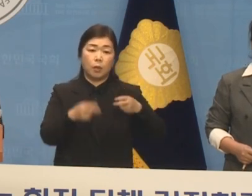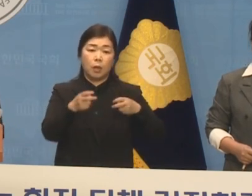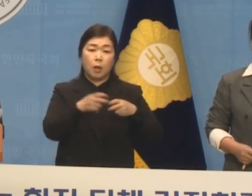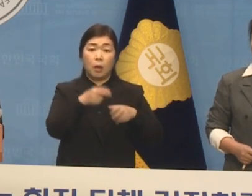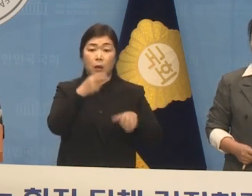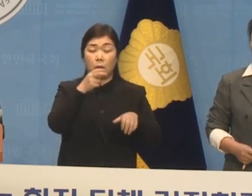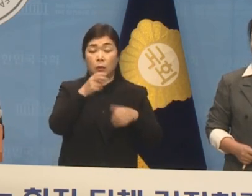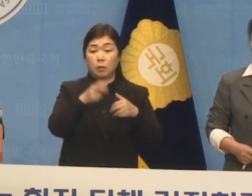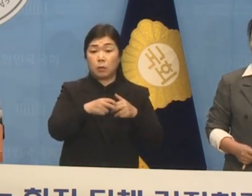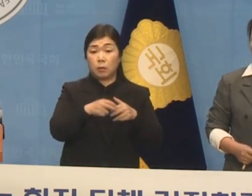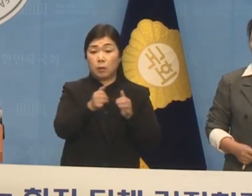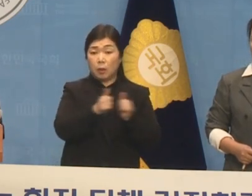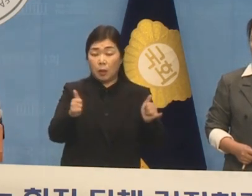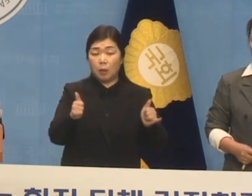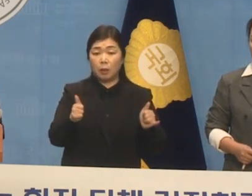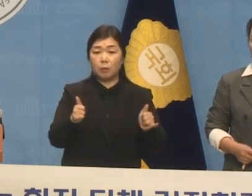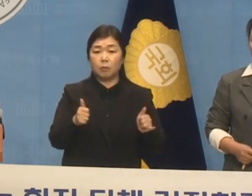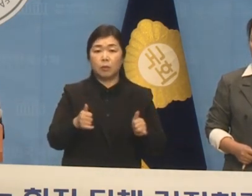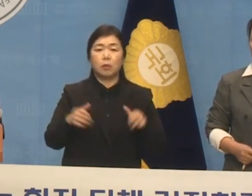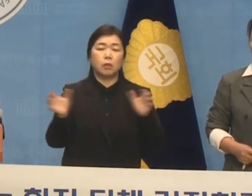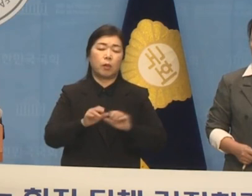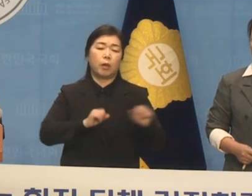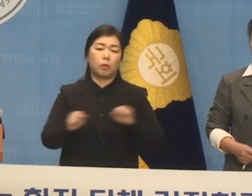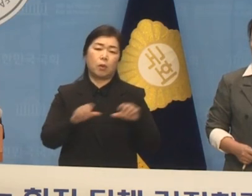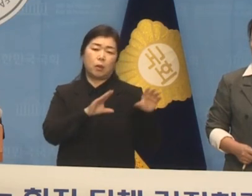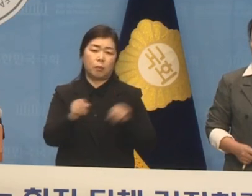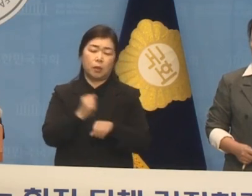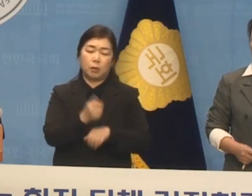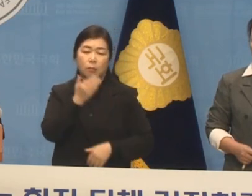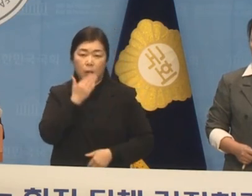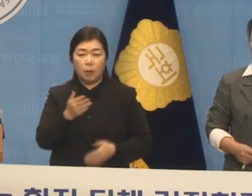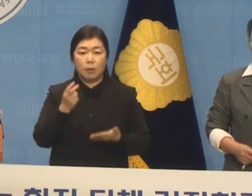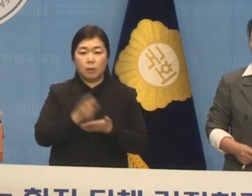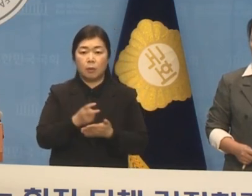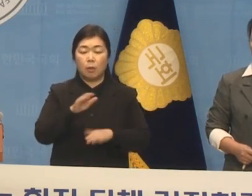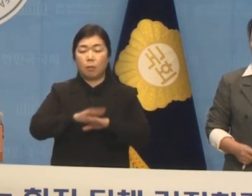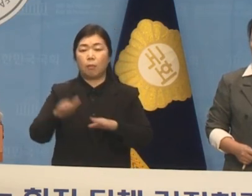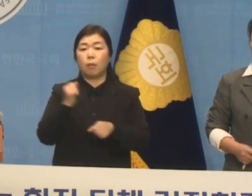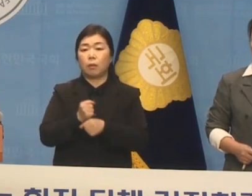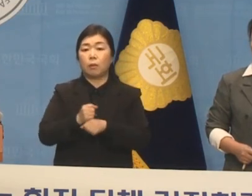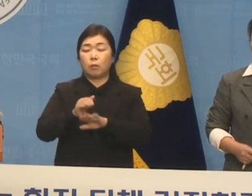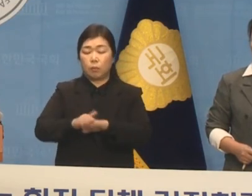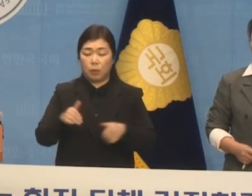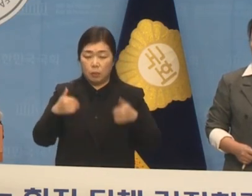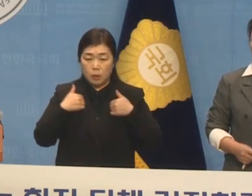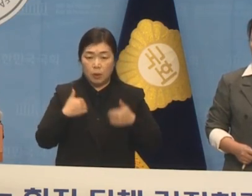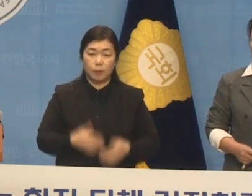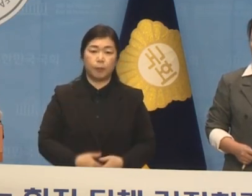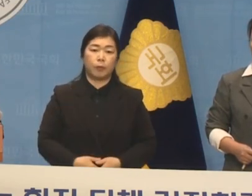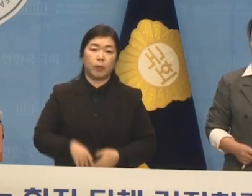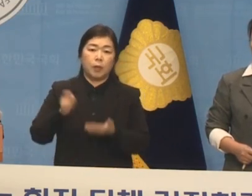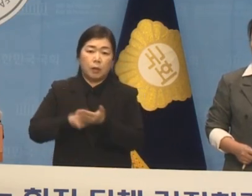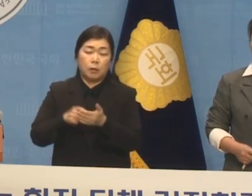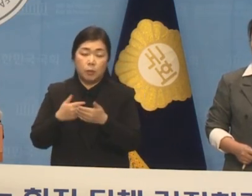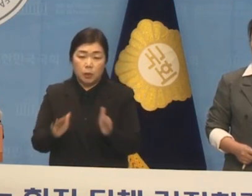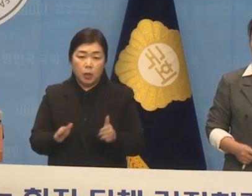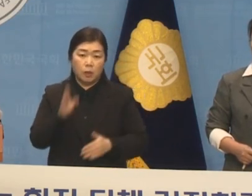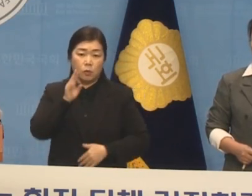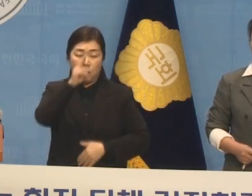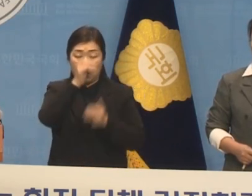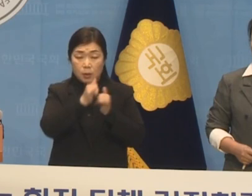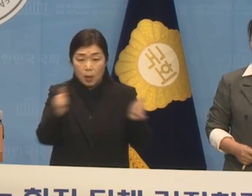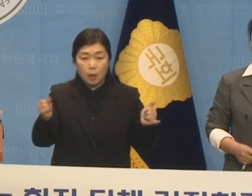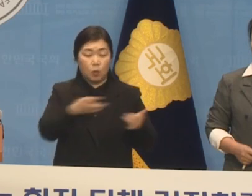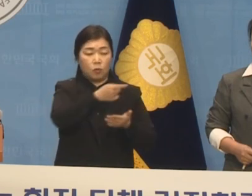행동을 방지할 수 있는 제도적 대책 마련입니다. 응급실, 중환자실, 수술실을